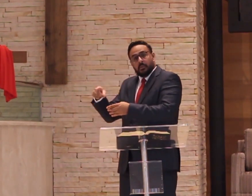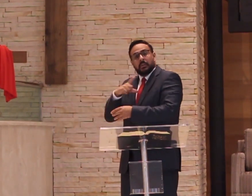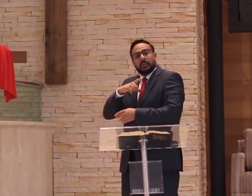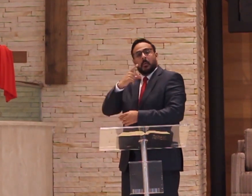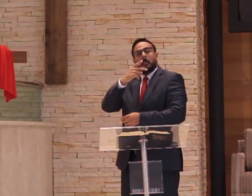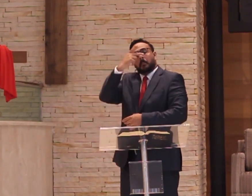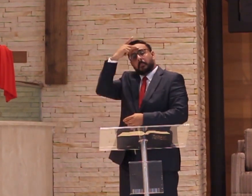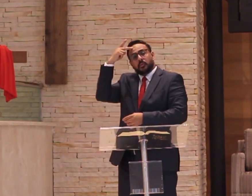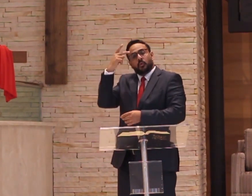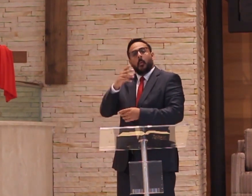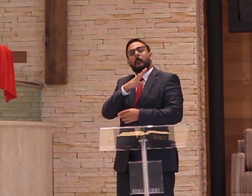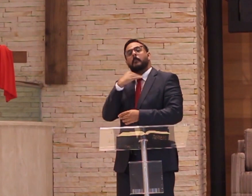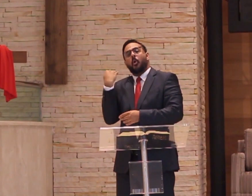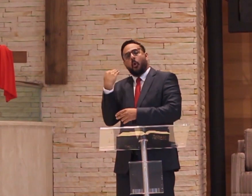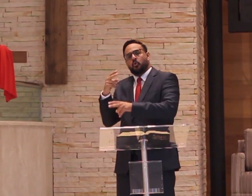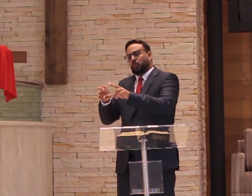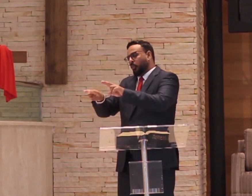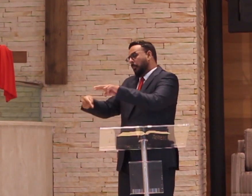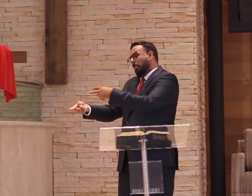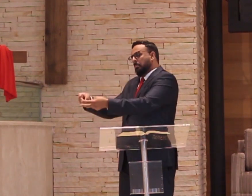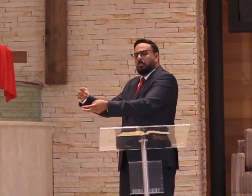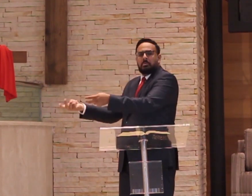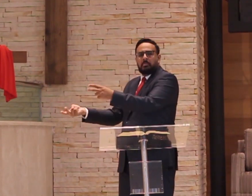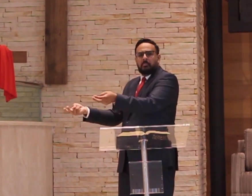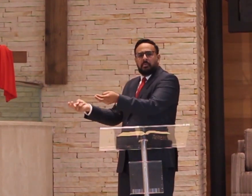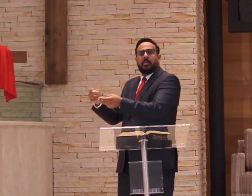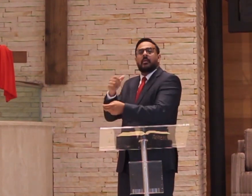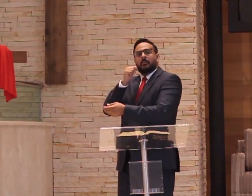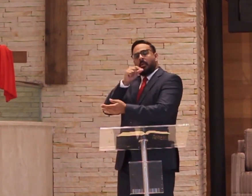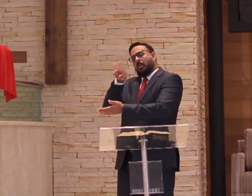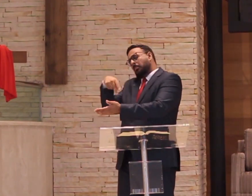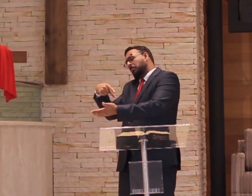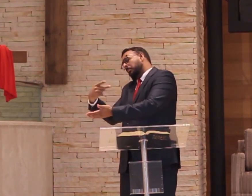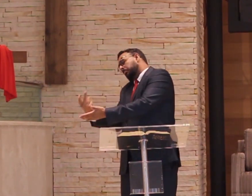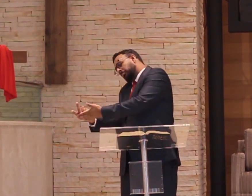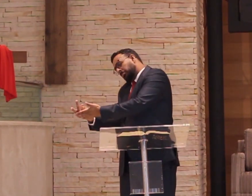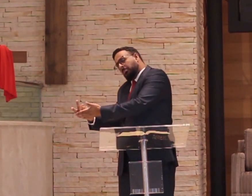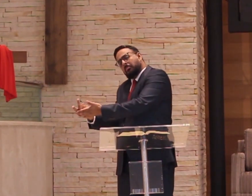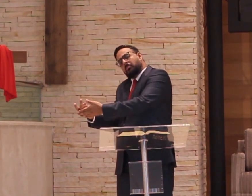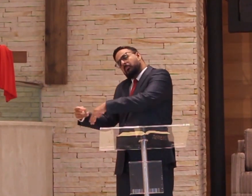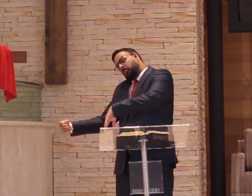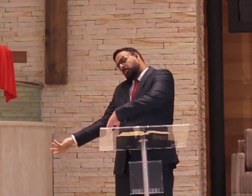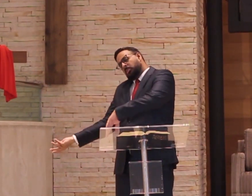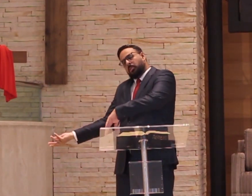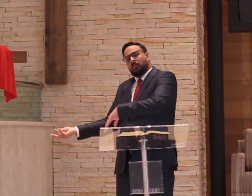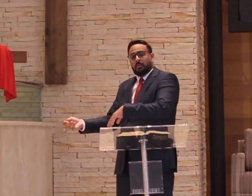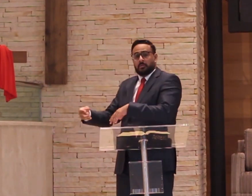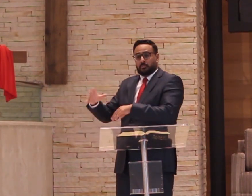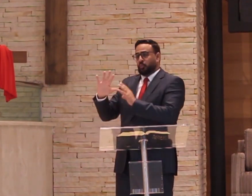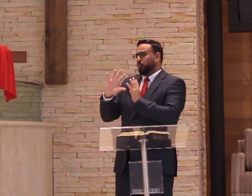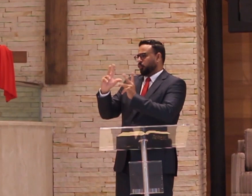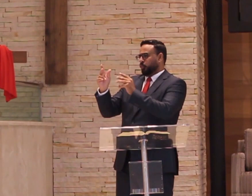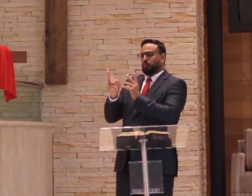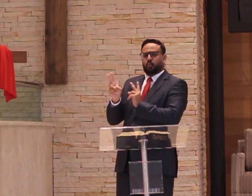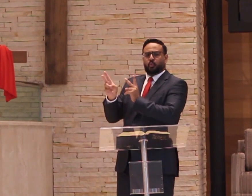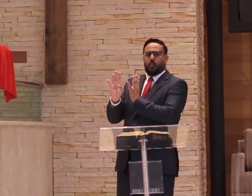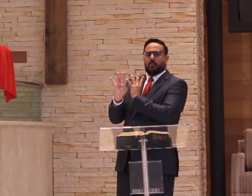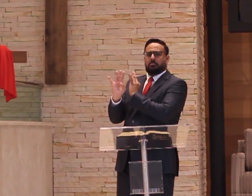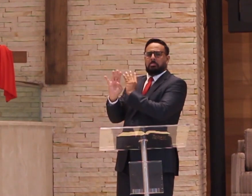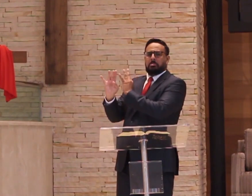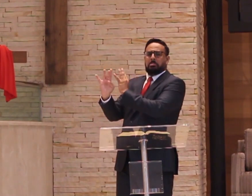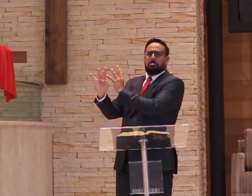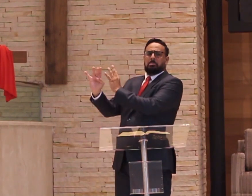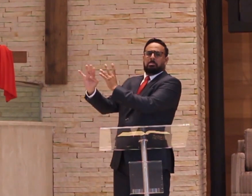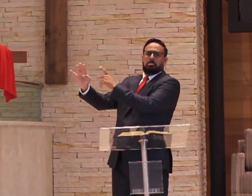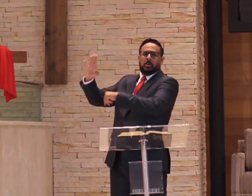estavam cansados, não tinham forças porque tinham passado fome, e muitas pessoas caíam pelas laterais do caminho e ficavam